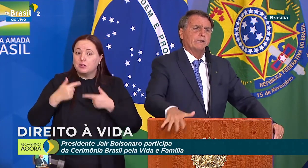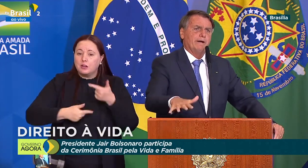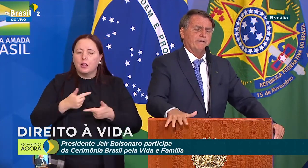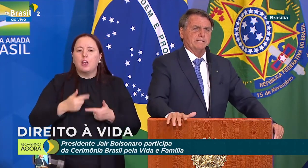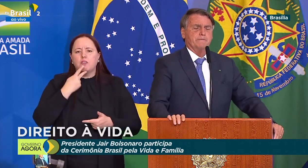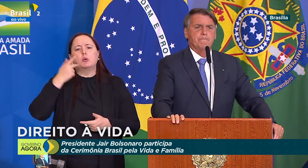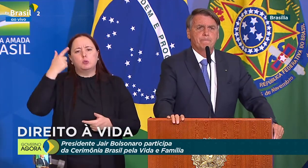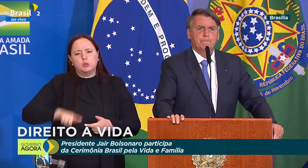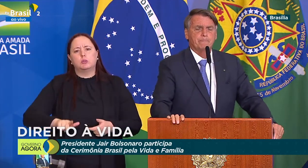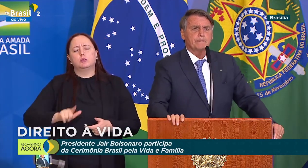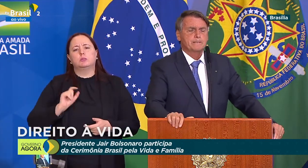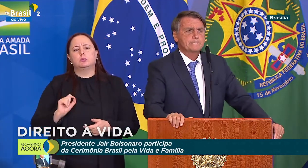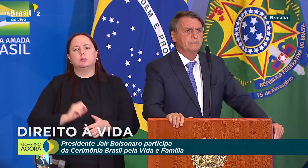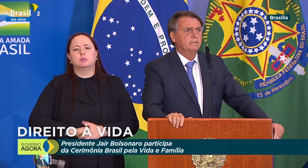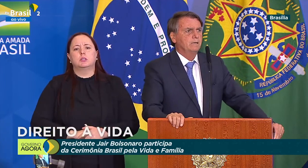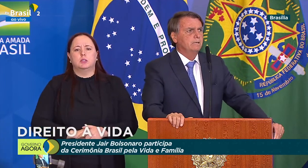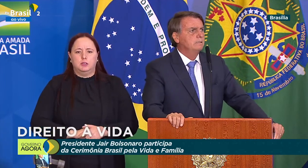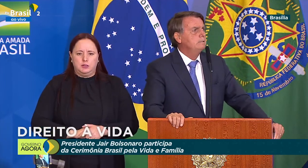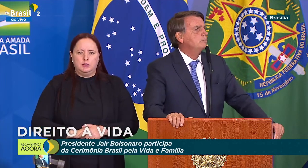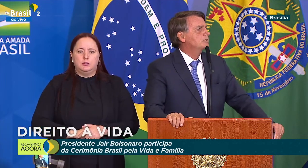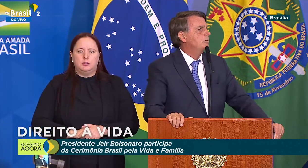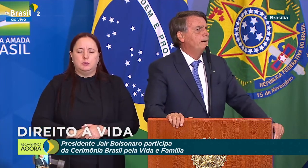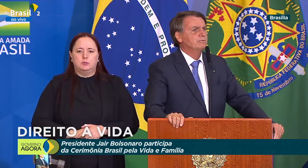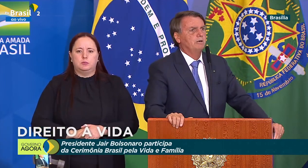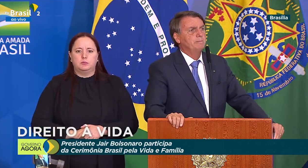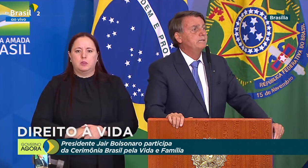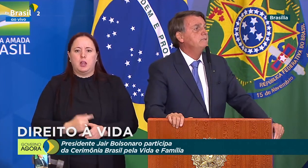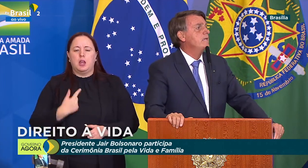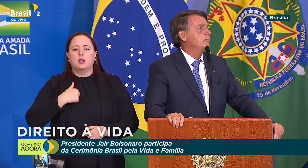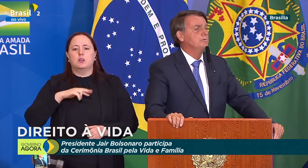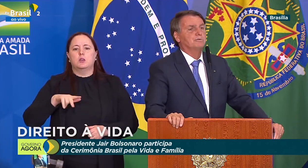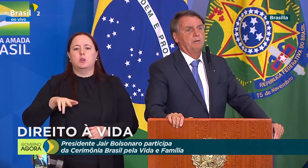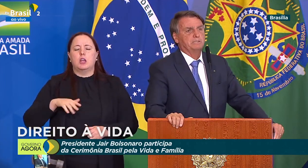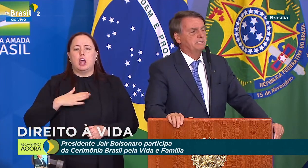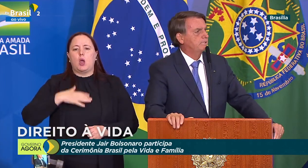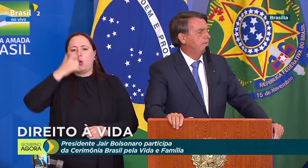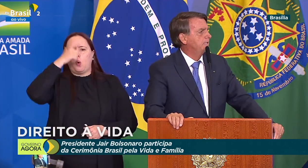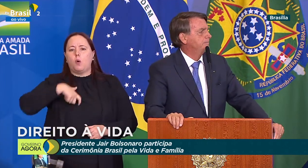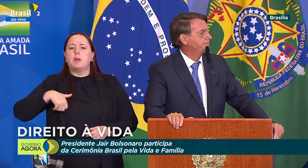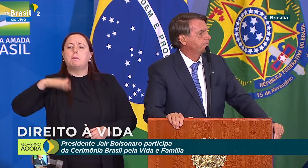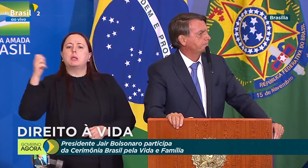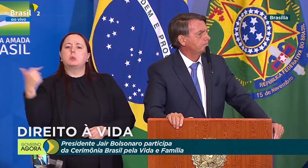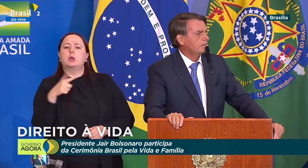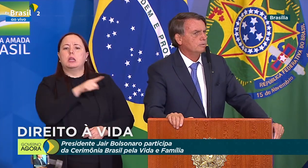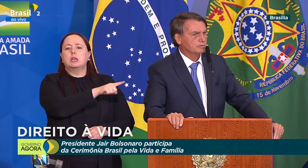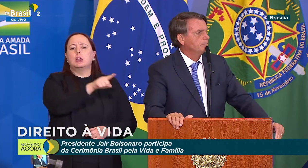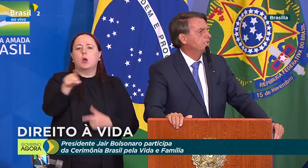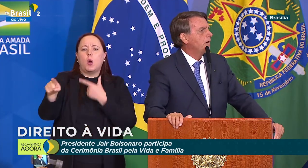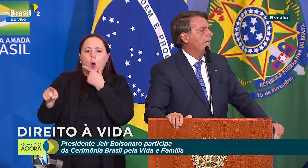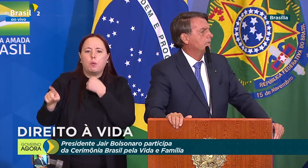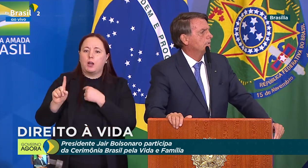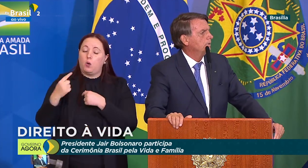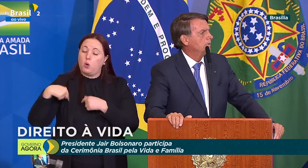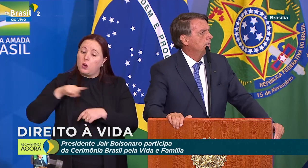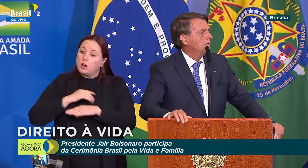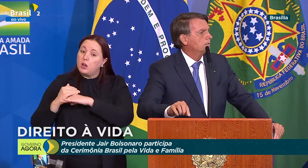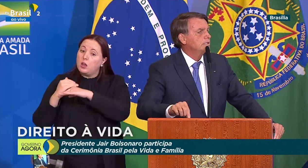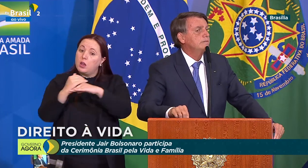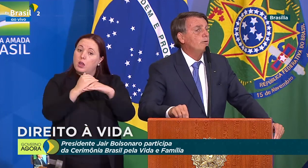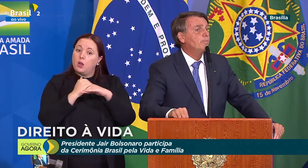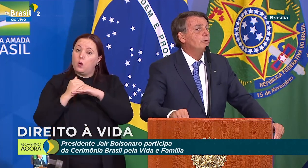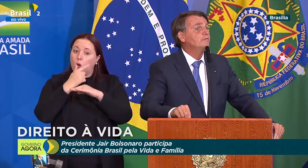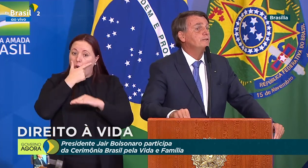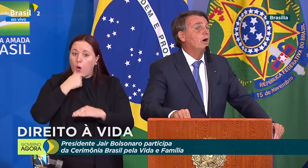E concluo mais uma vez eu não sou mais homem que nenhum dos homens que estão aqui somos iguais